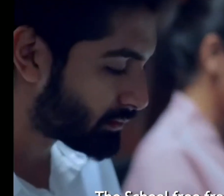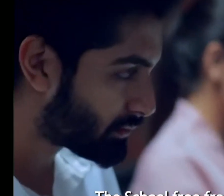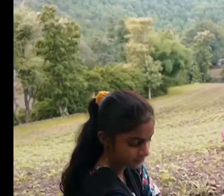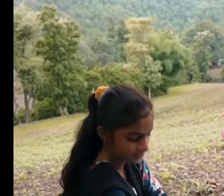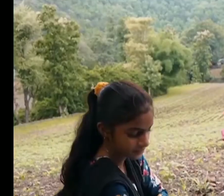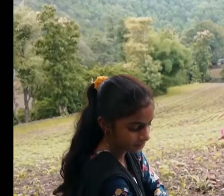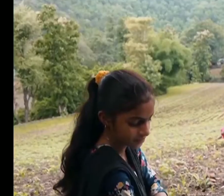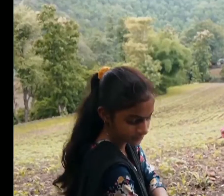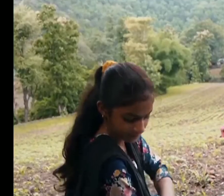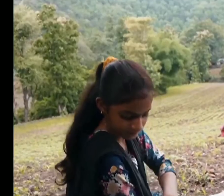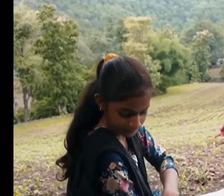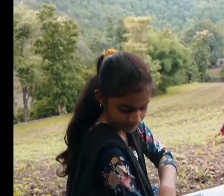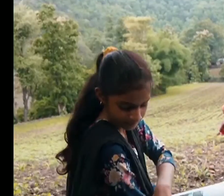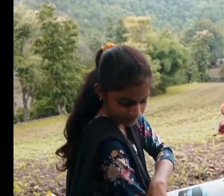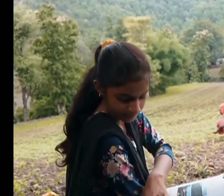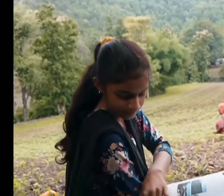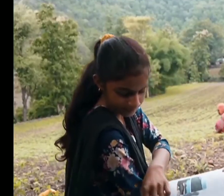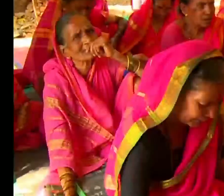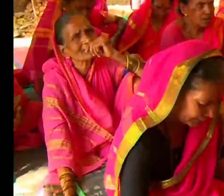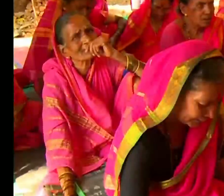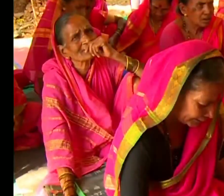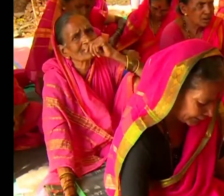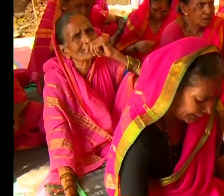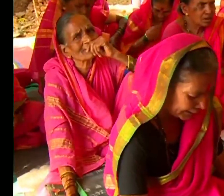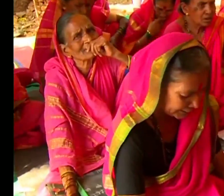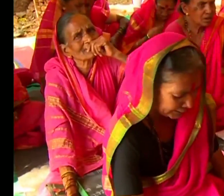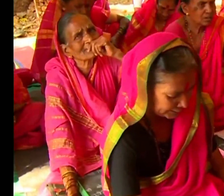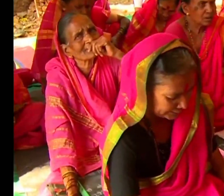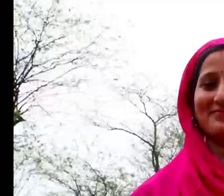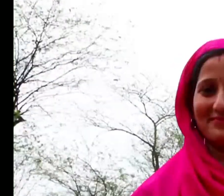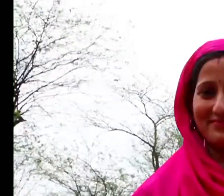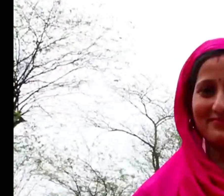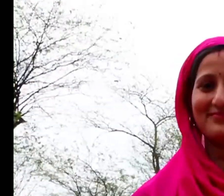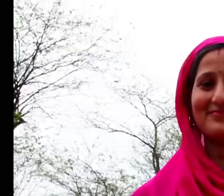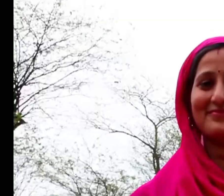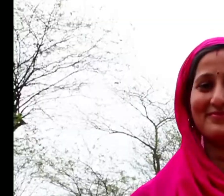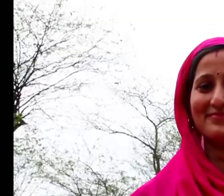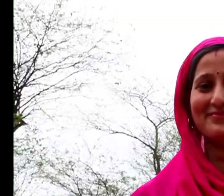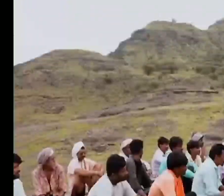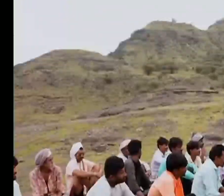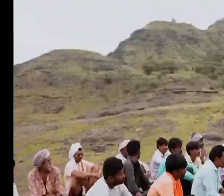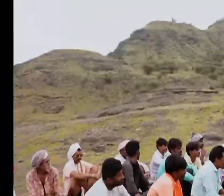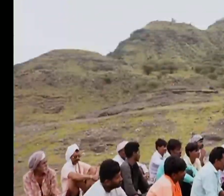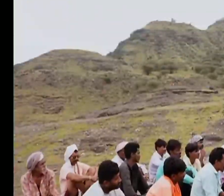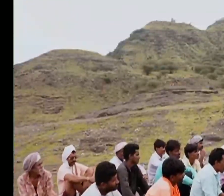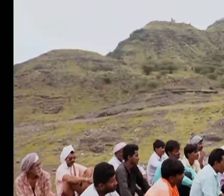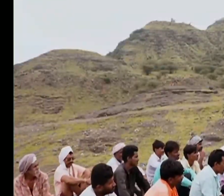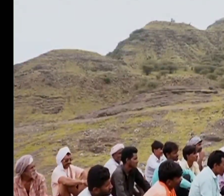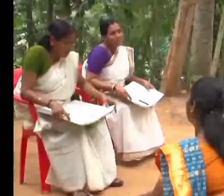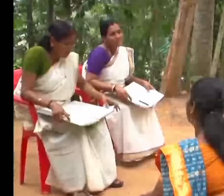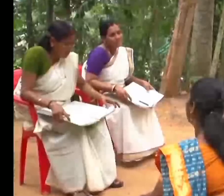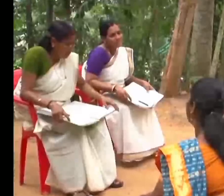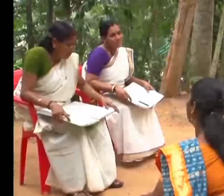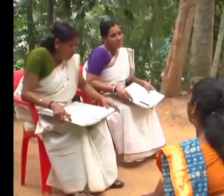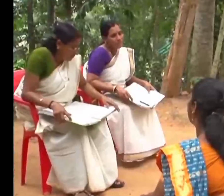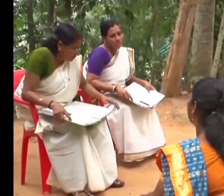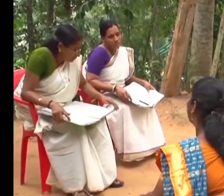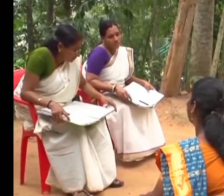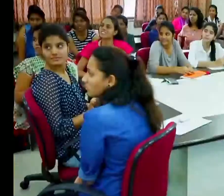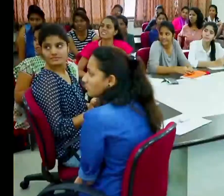कभी पढ़े हम कहीं पढ़े वे विषय की लोच से युक्त हो कभी पढ़े